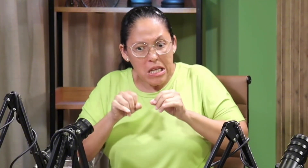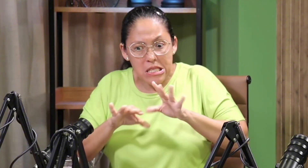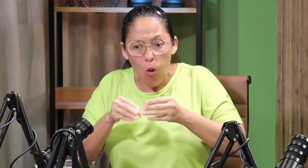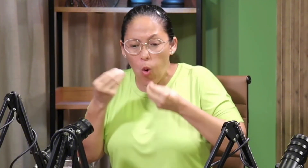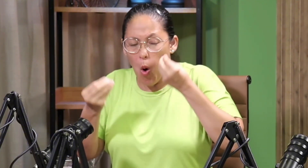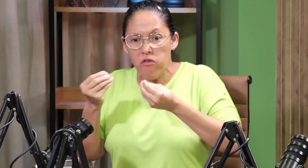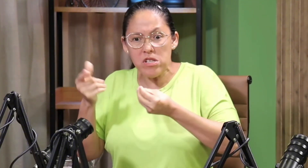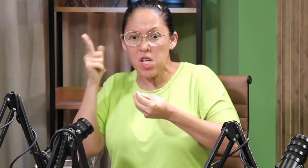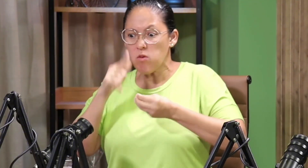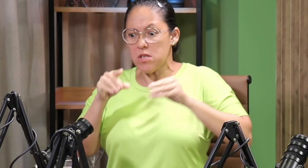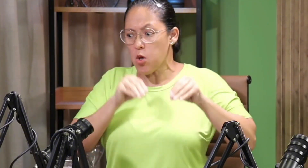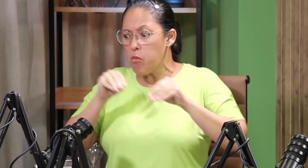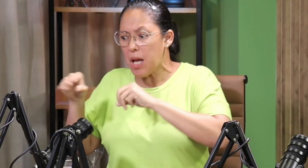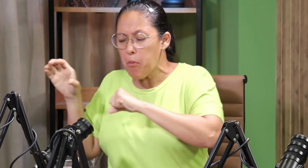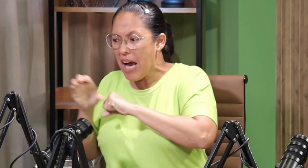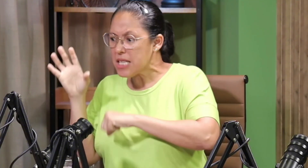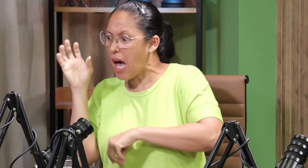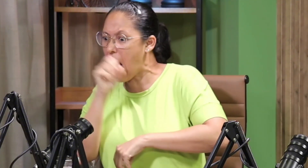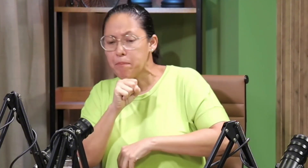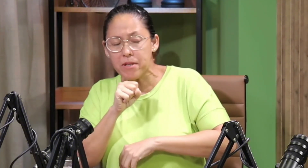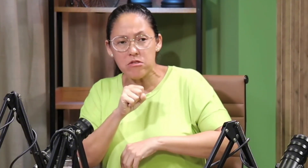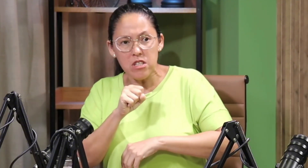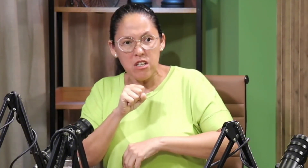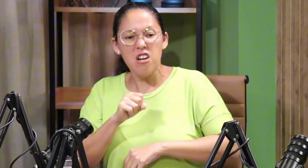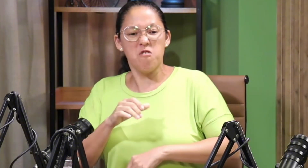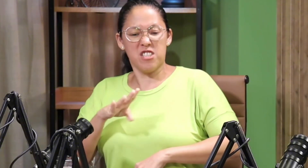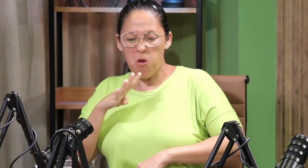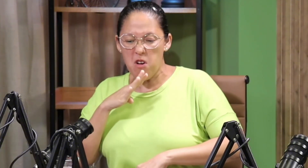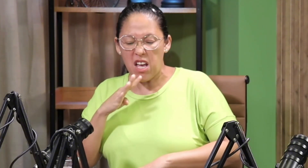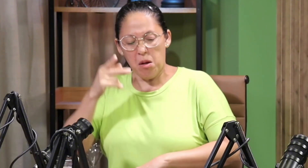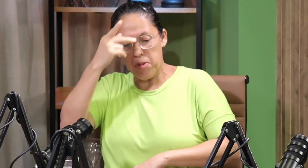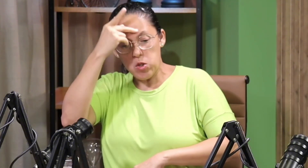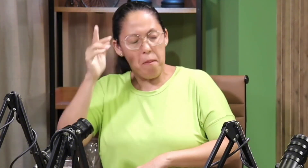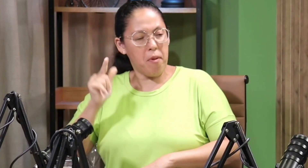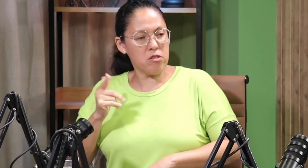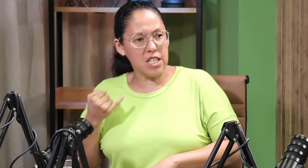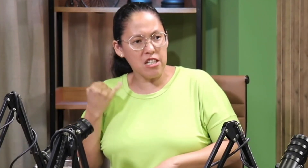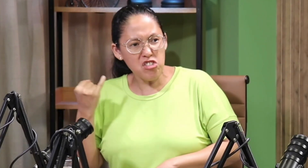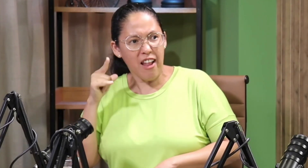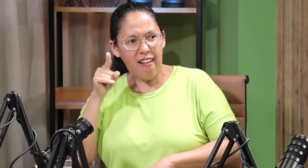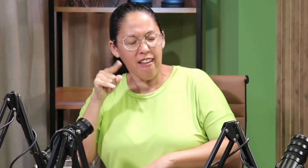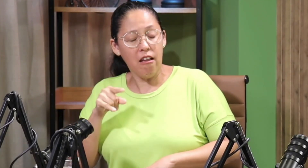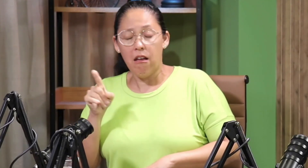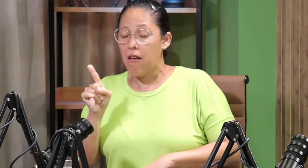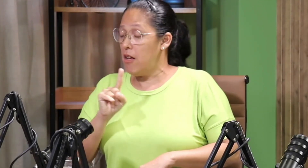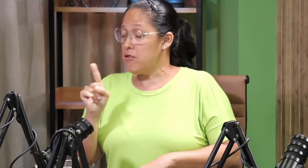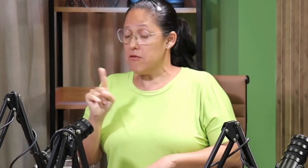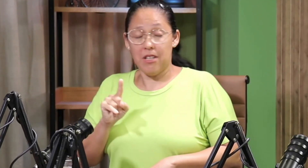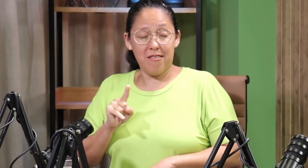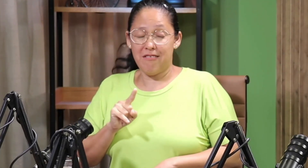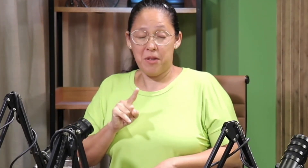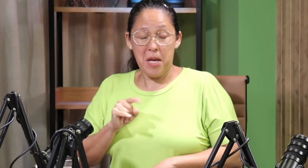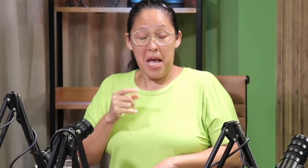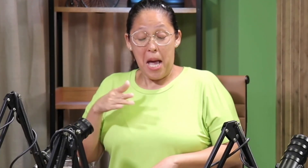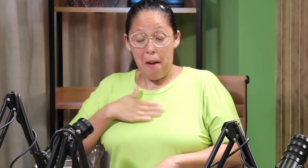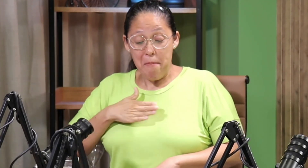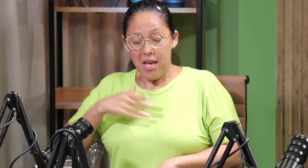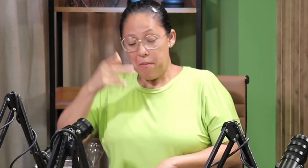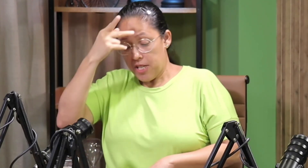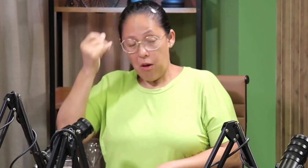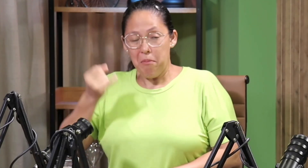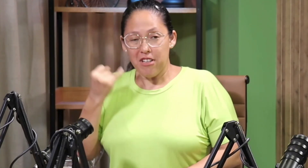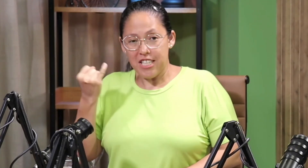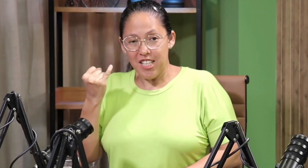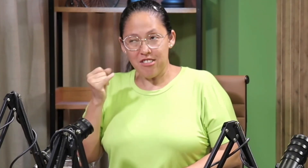de Educação, como você conseguiu mudar para o CAIS rápido? Você conhece uma pessoa importante lá, né? Eu falei, não. A